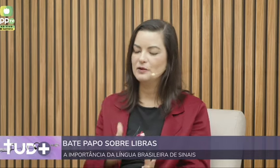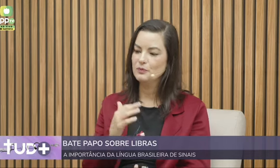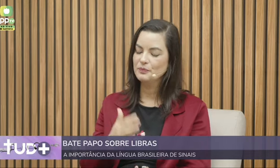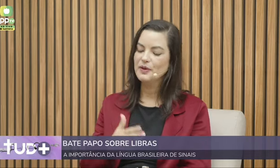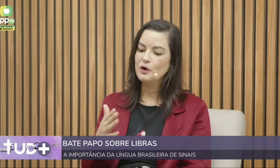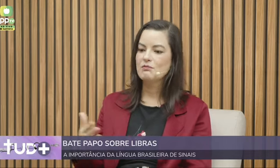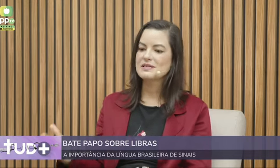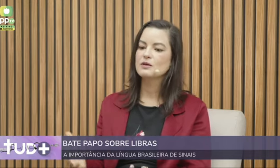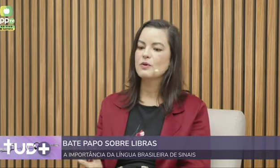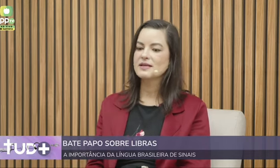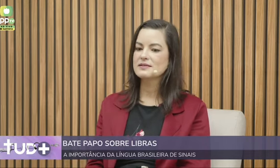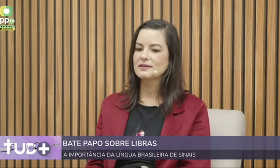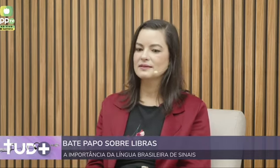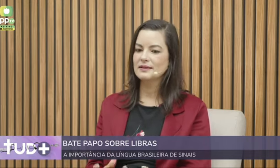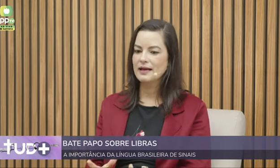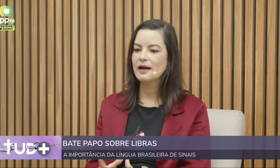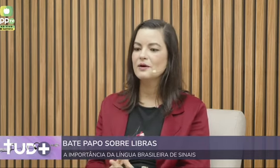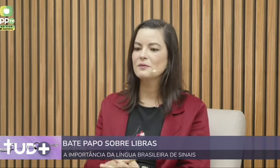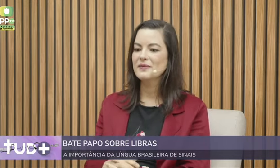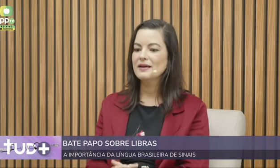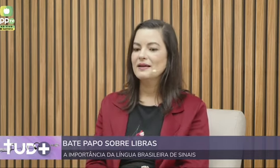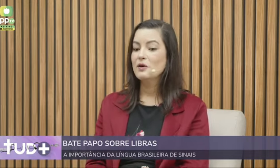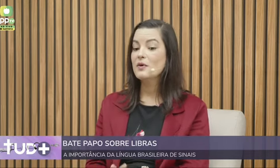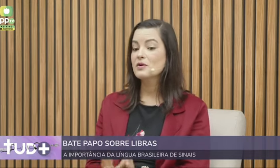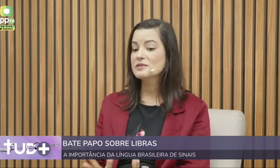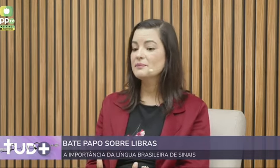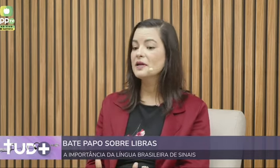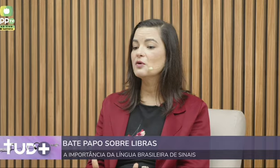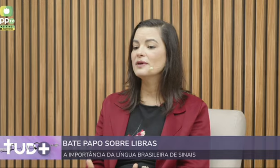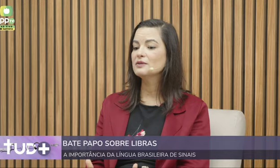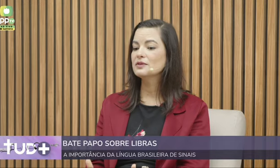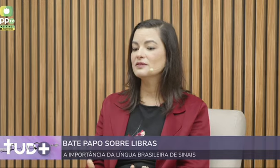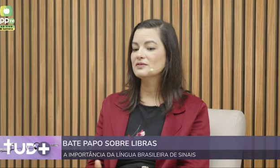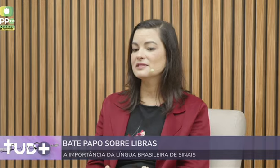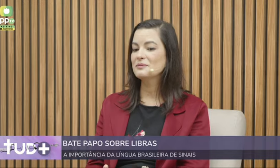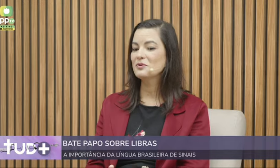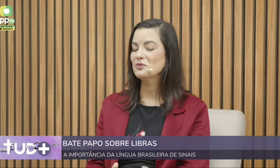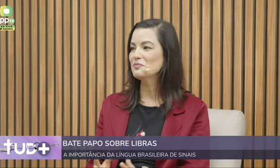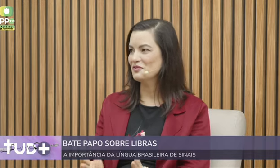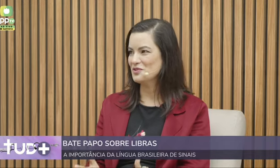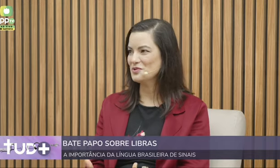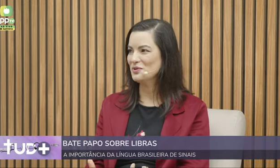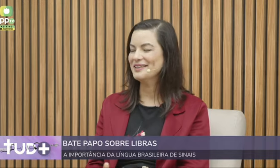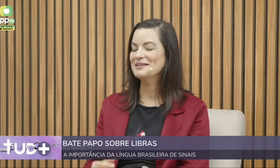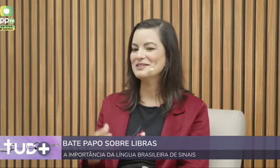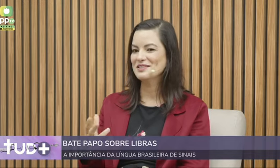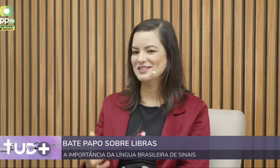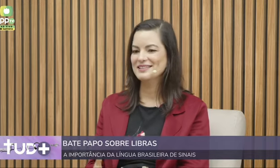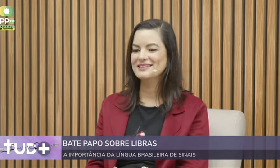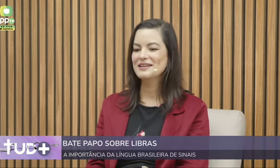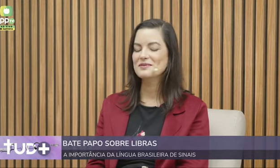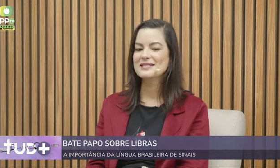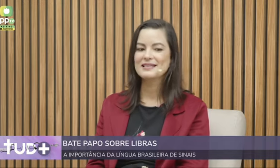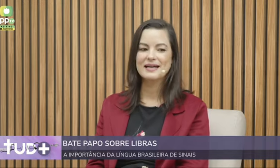ali uma sequência legal, eu sempre recomendo que você procure um professor, né, da língua de